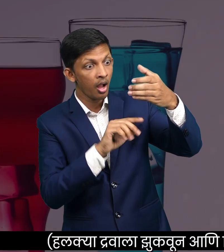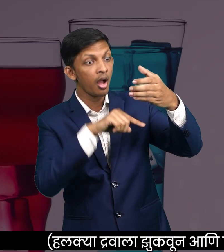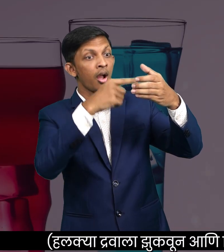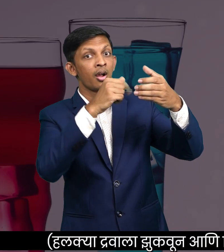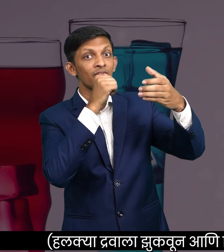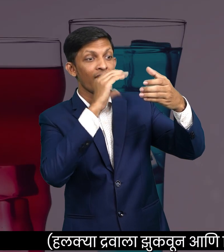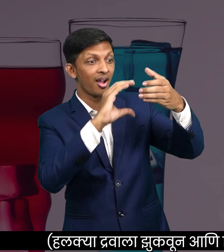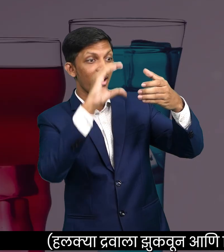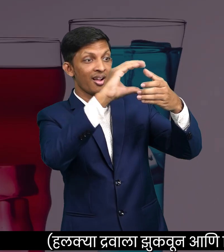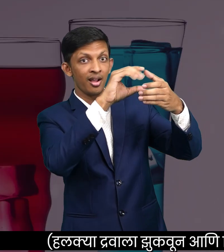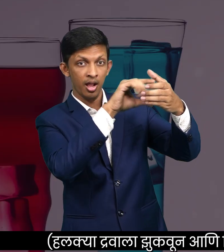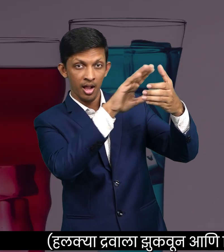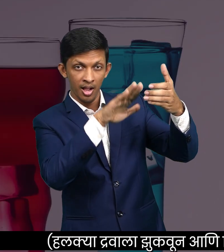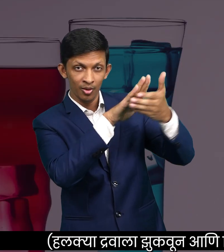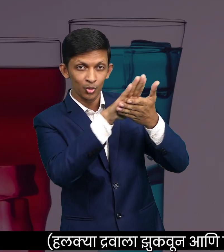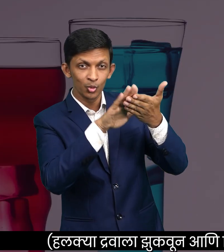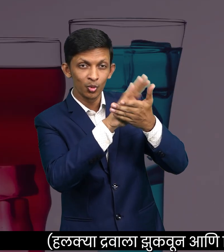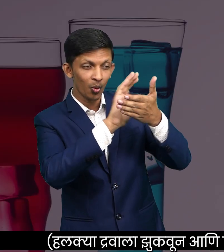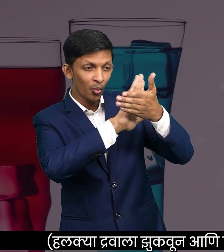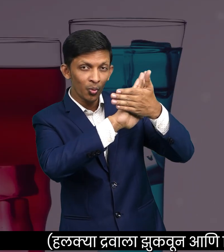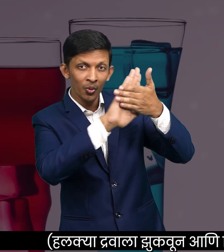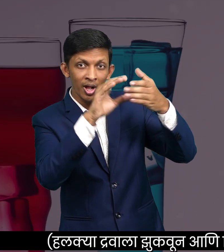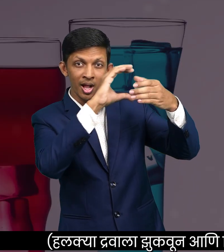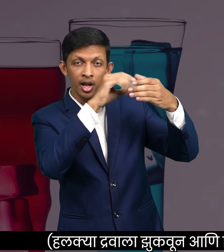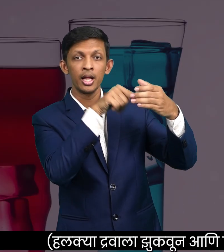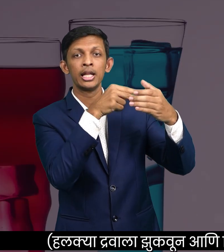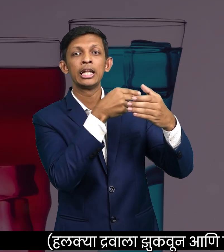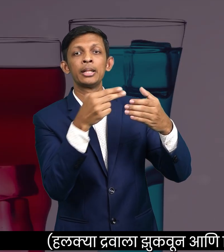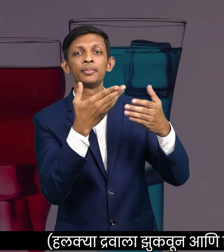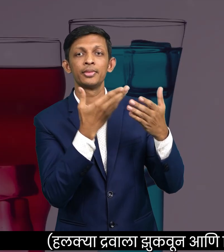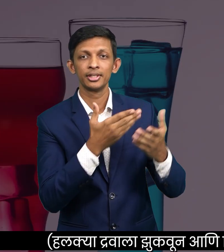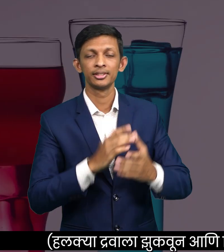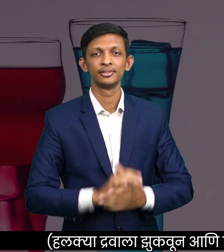हलक्या द्रवाला झुकवून आणि निचरा करून वेगळे करण्याची प्रक्रिया.